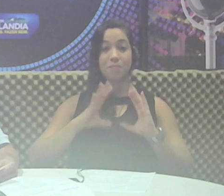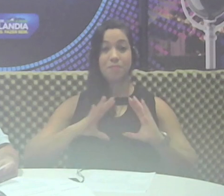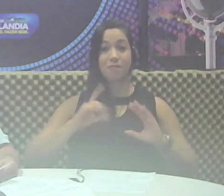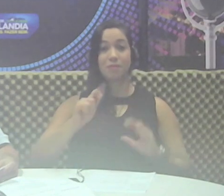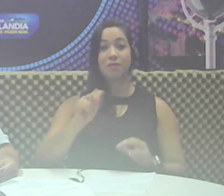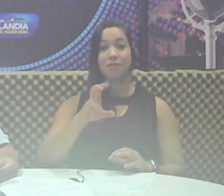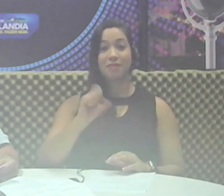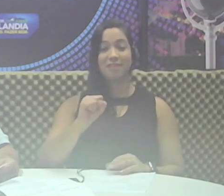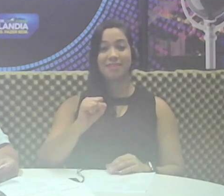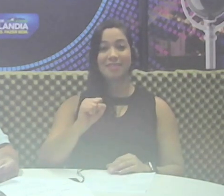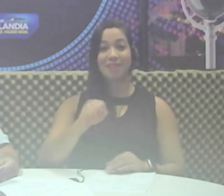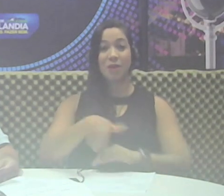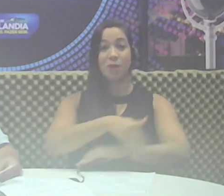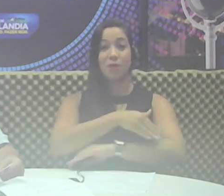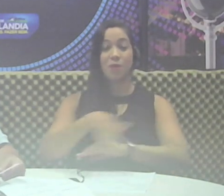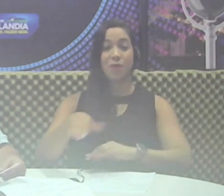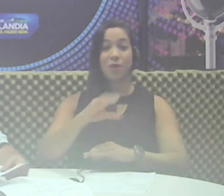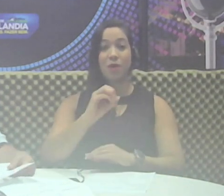Alameda das Copaíbas.